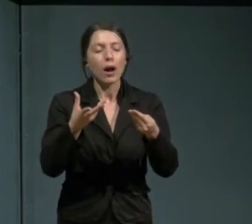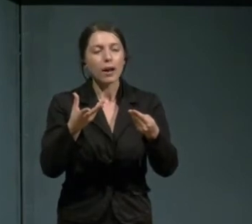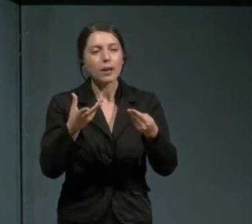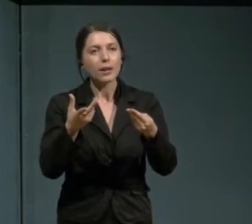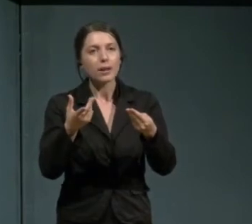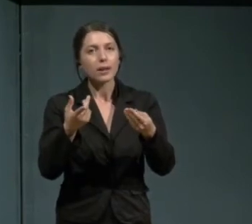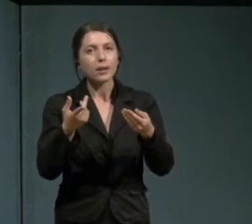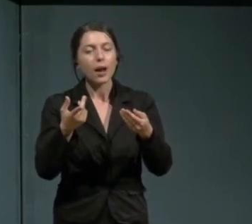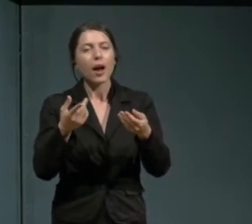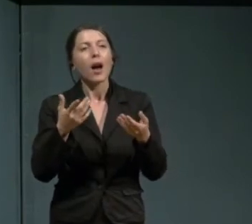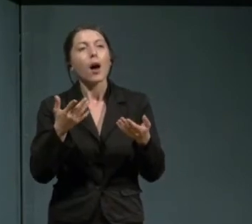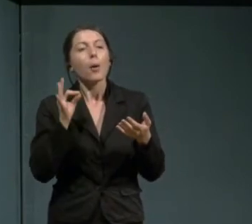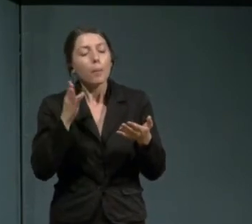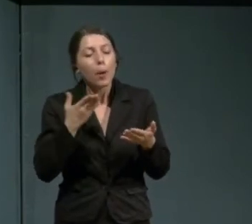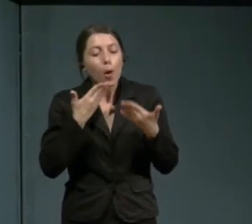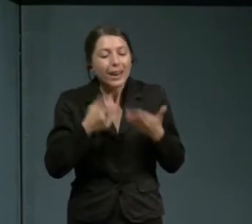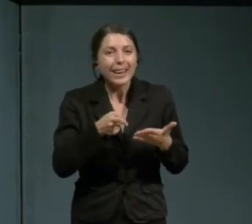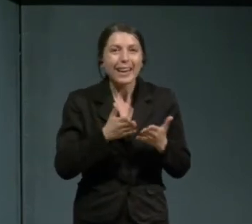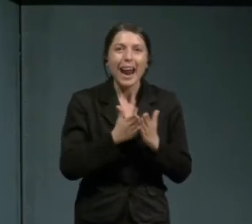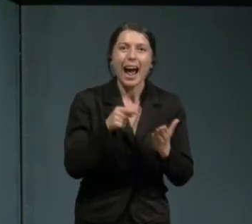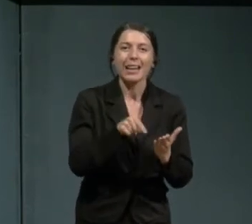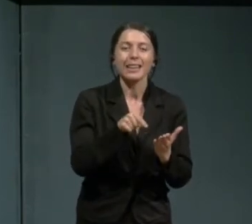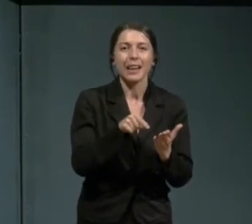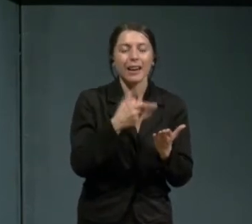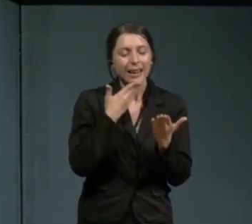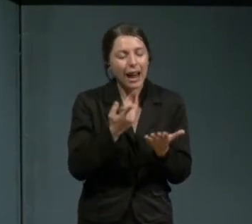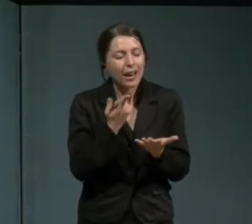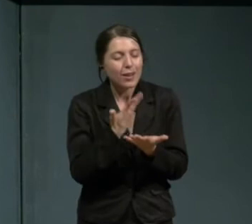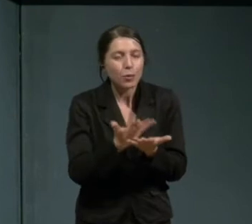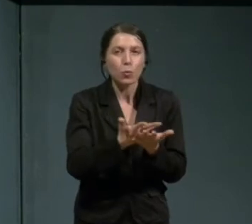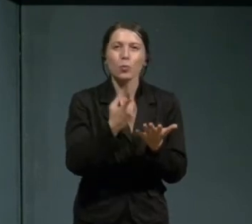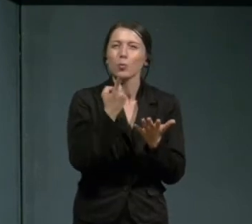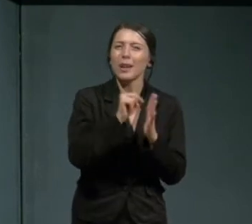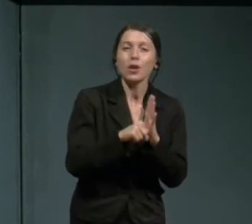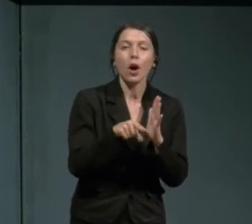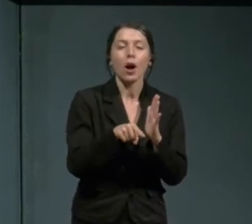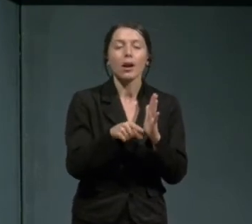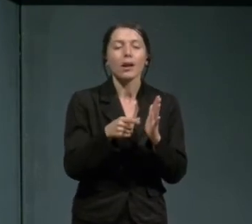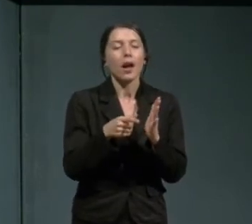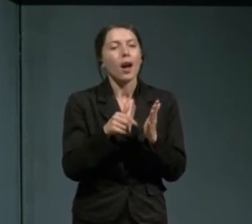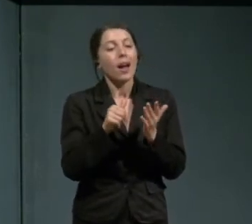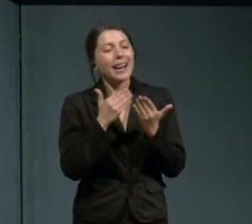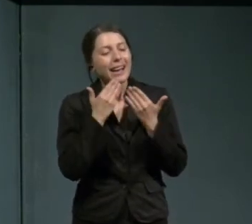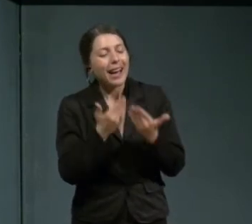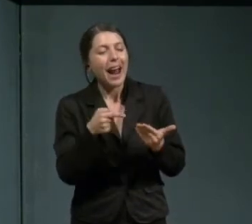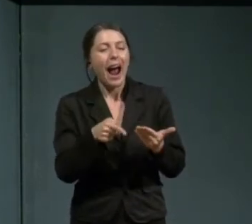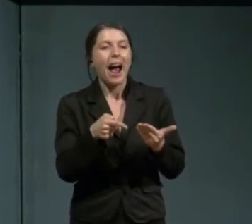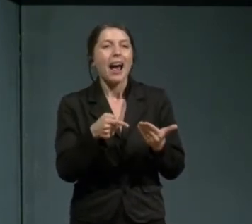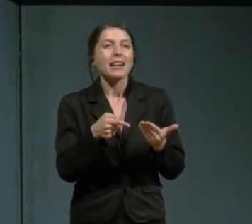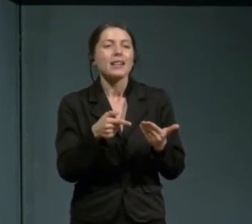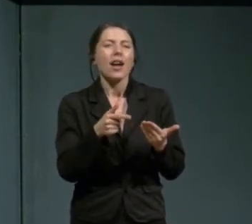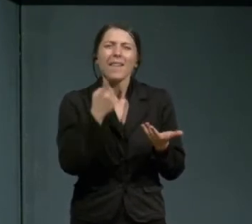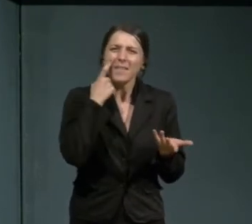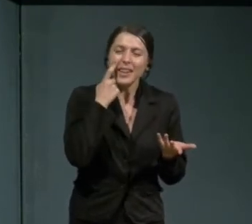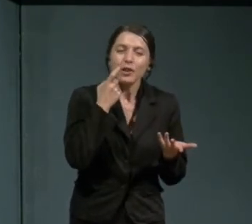attraverso il romanzo attraverso una storia attraverso un falso